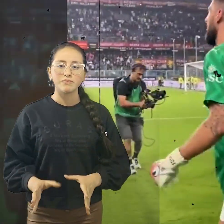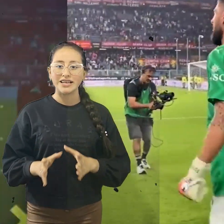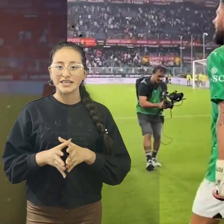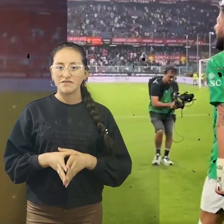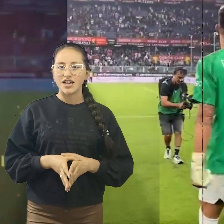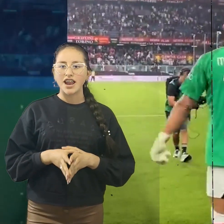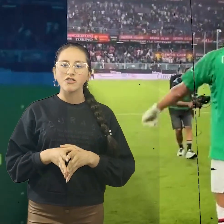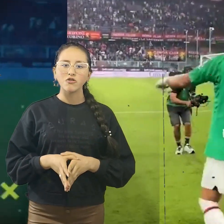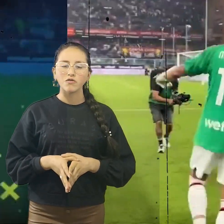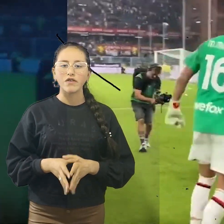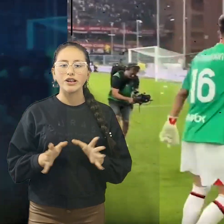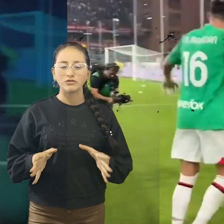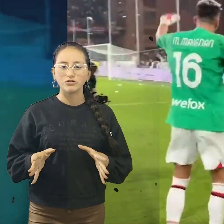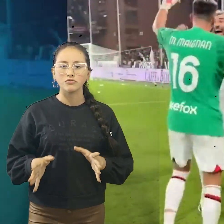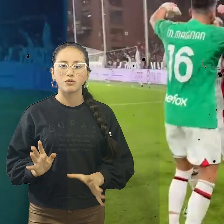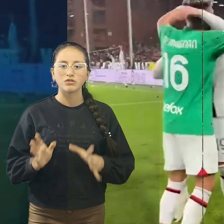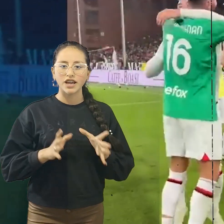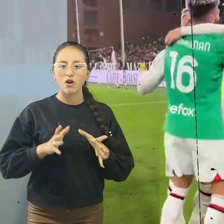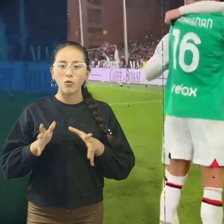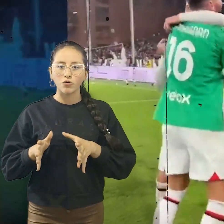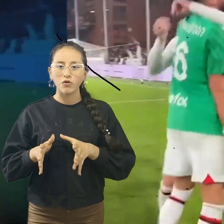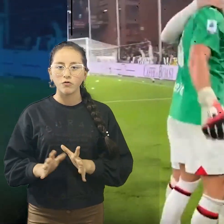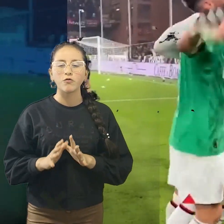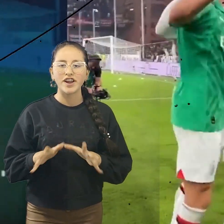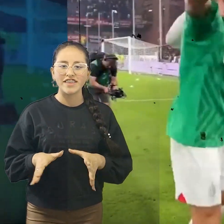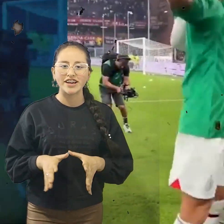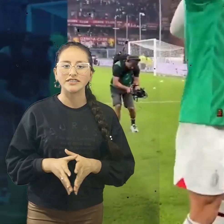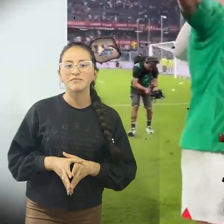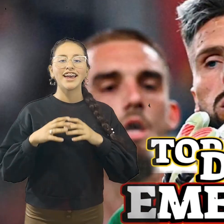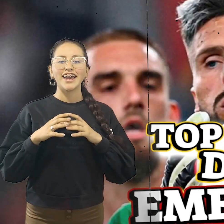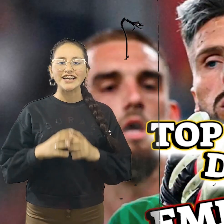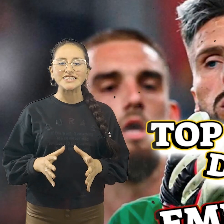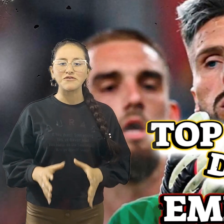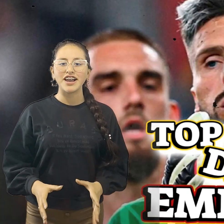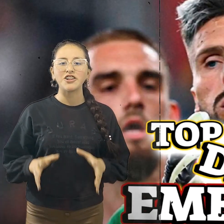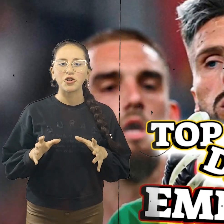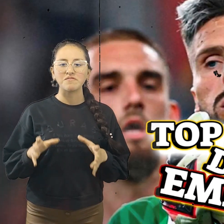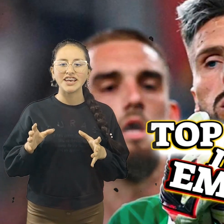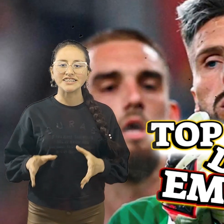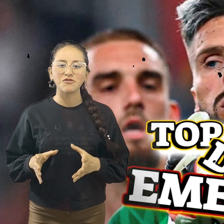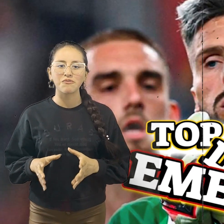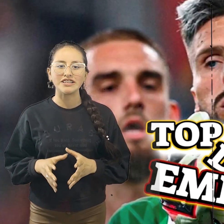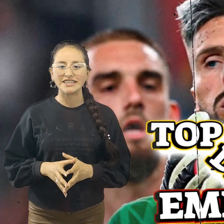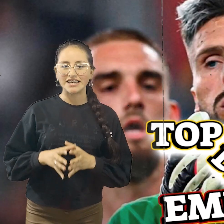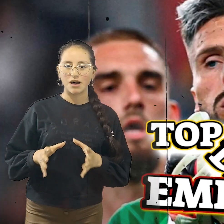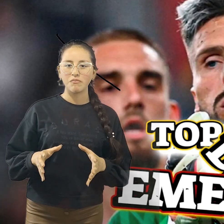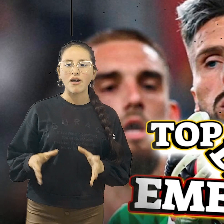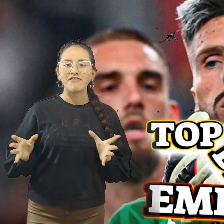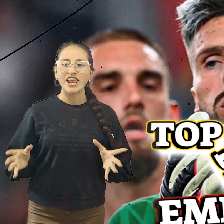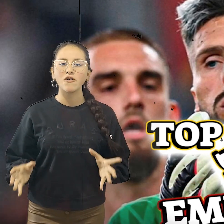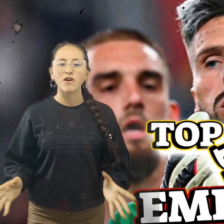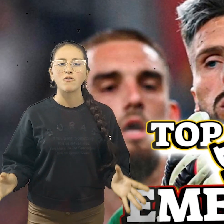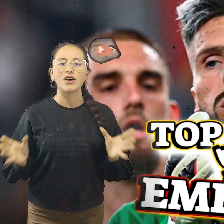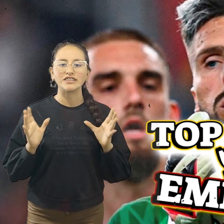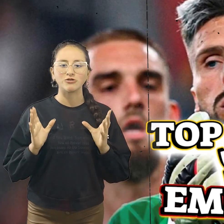tiempos para certificar el triunfo de los suyos por 0-1 fuera de casa. Este fue el top 10 de futbolistas de campo que